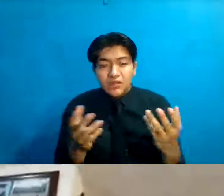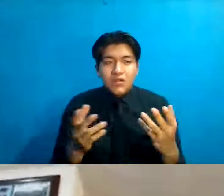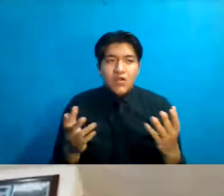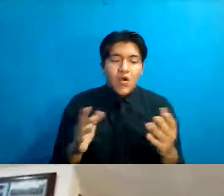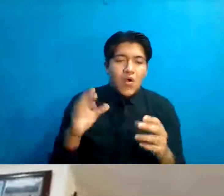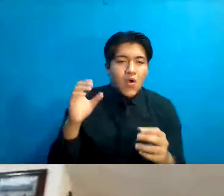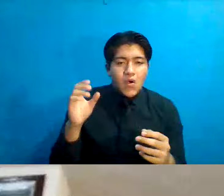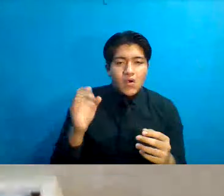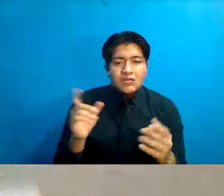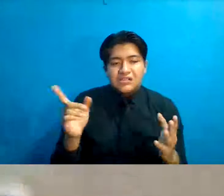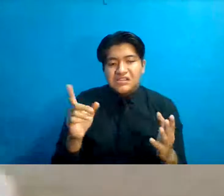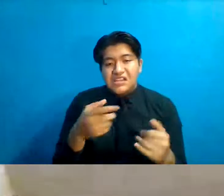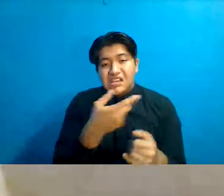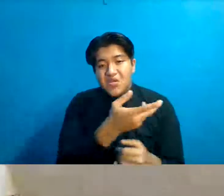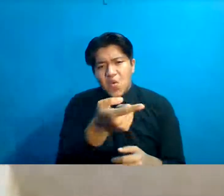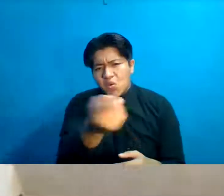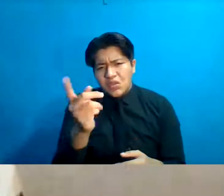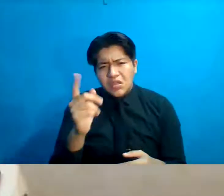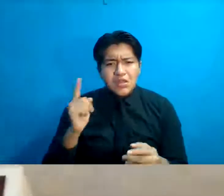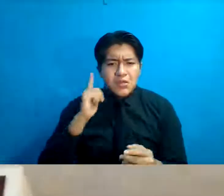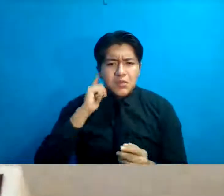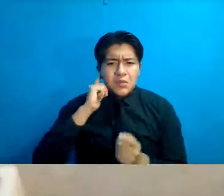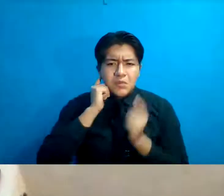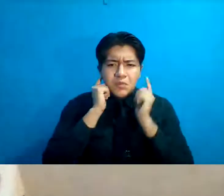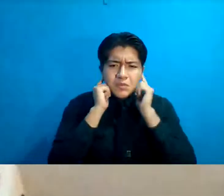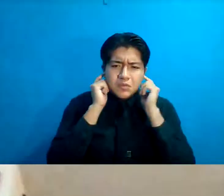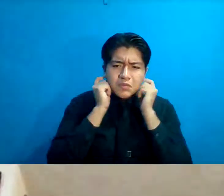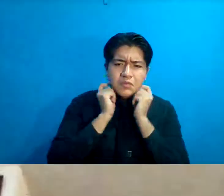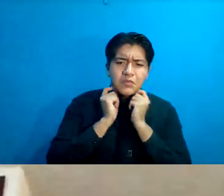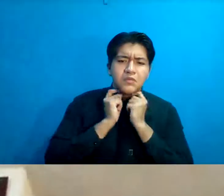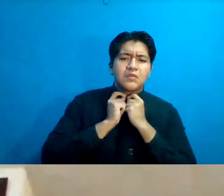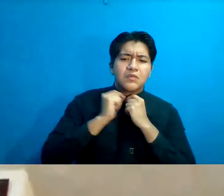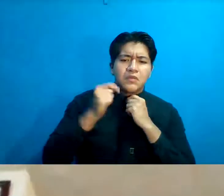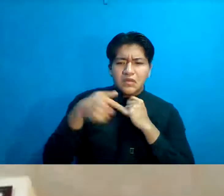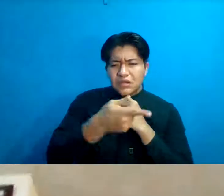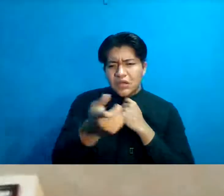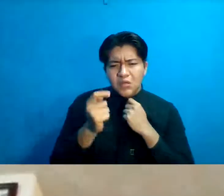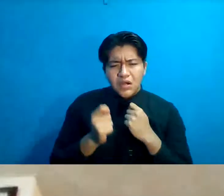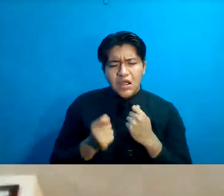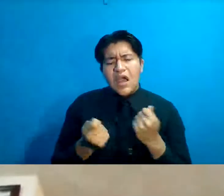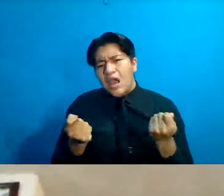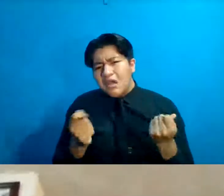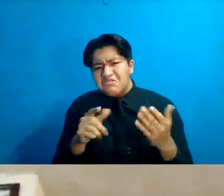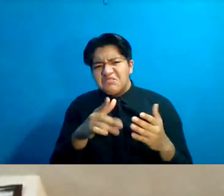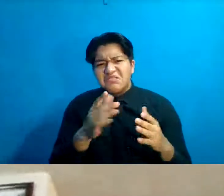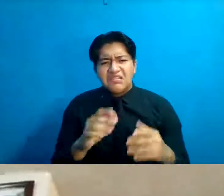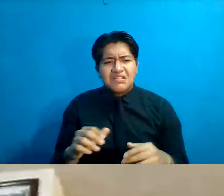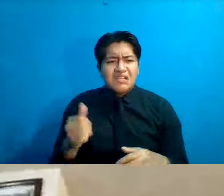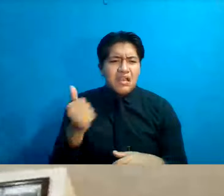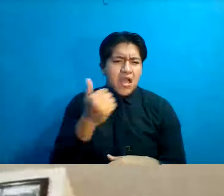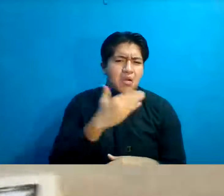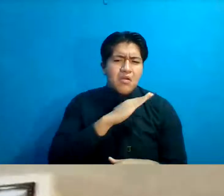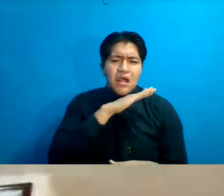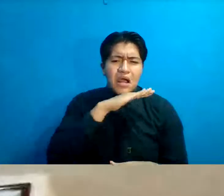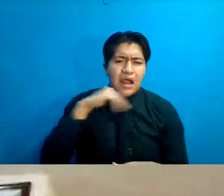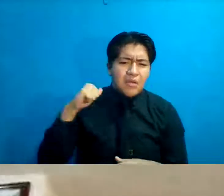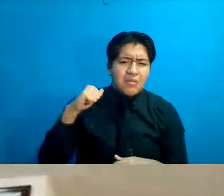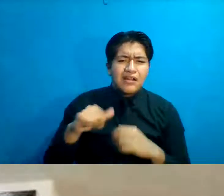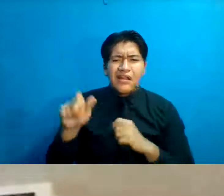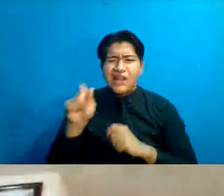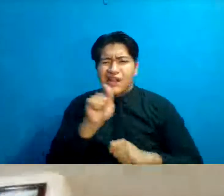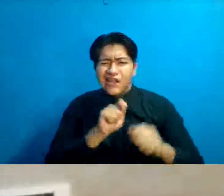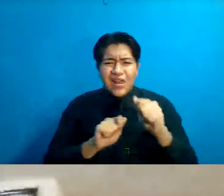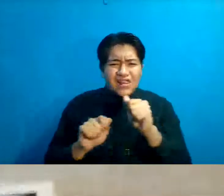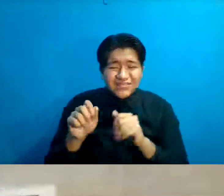sus audífonos y todos los profesores hablaran alemán, y pues ustedes no entendieran nada y solamente ven algunos detalles